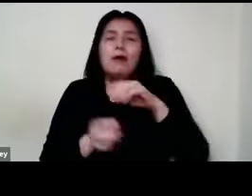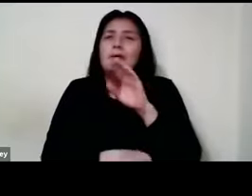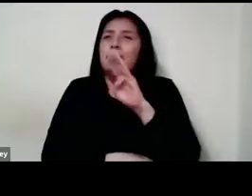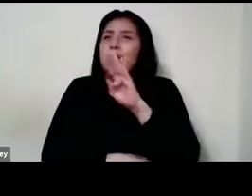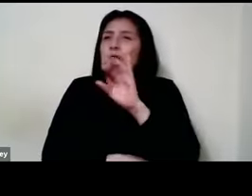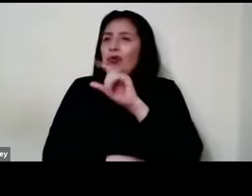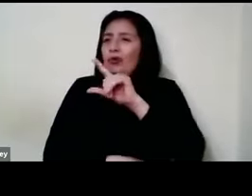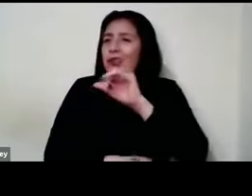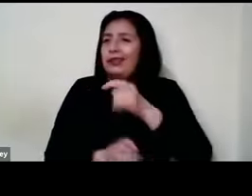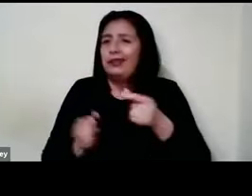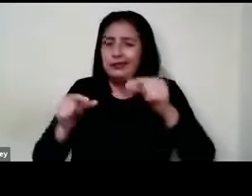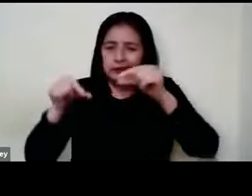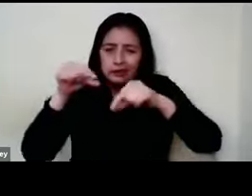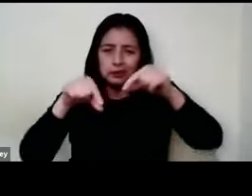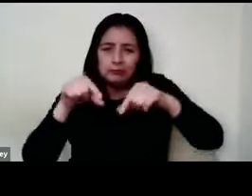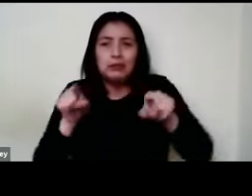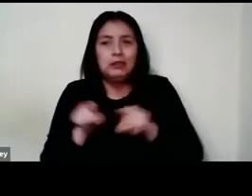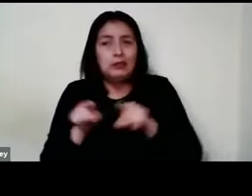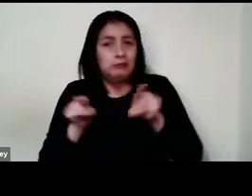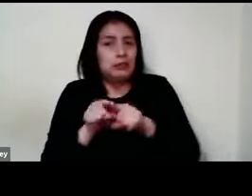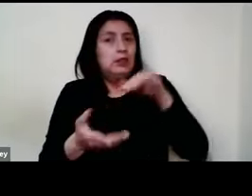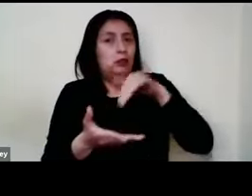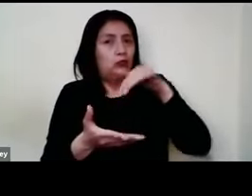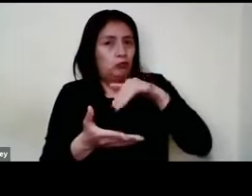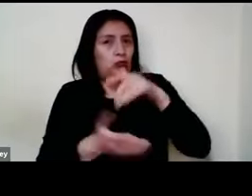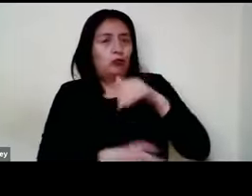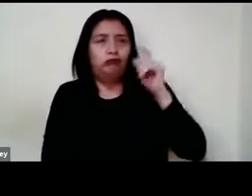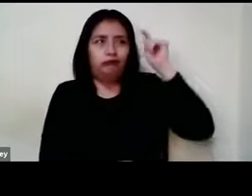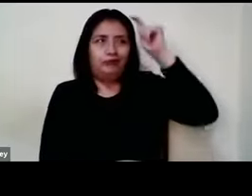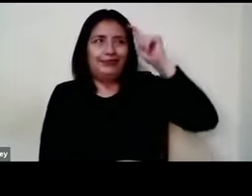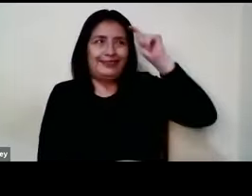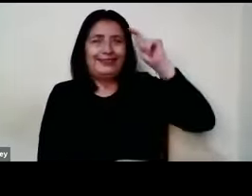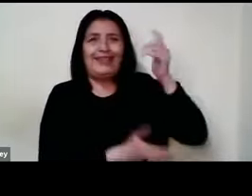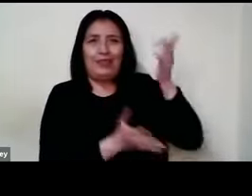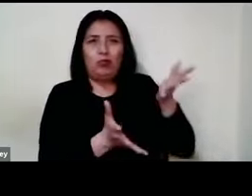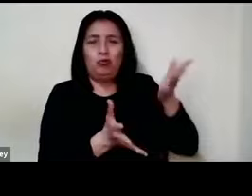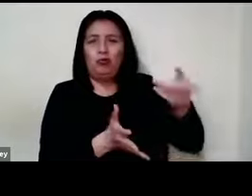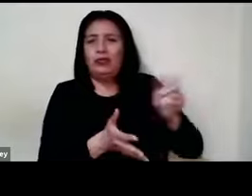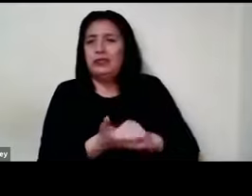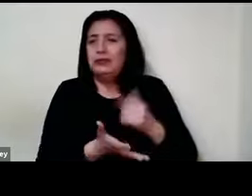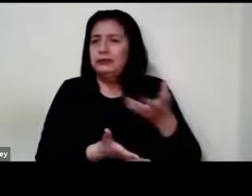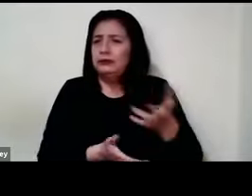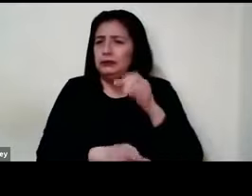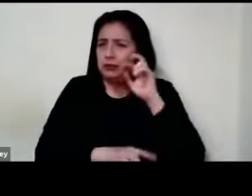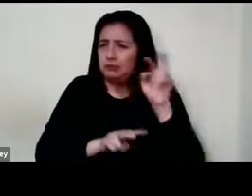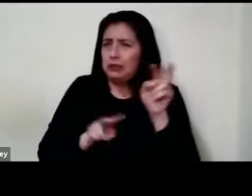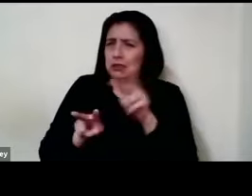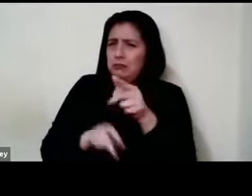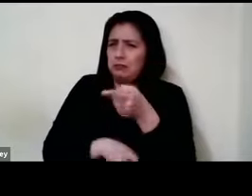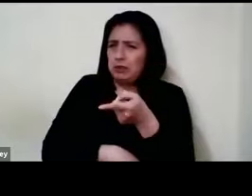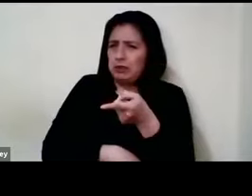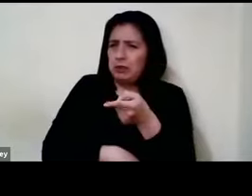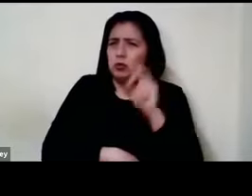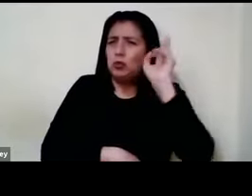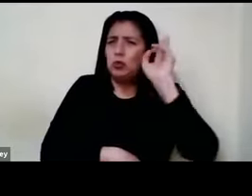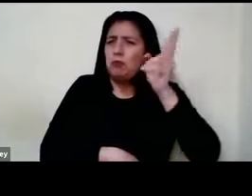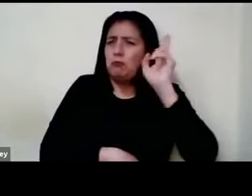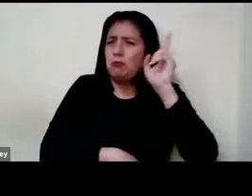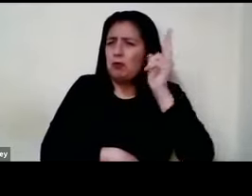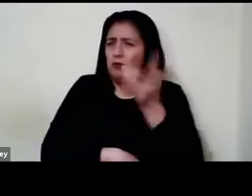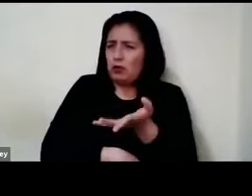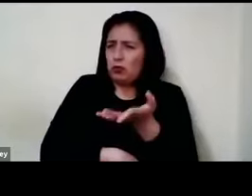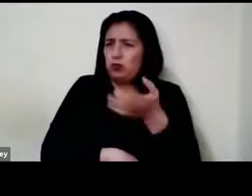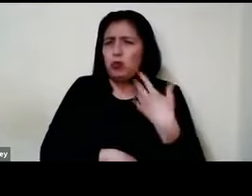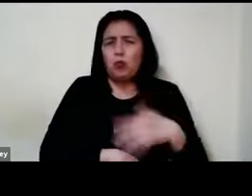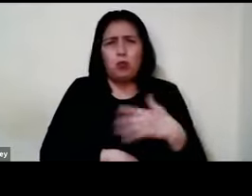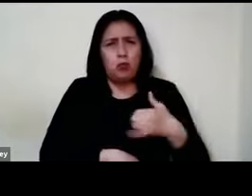Además, estudió teología. Como van a ustedes verlo, es un profesor